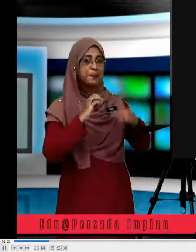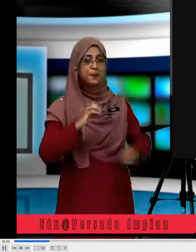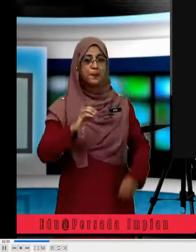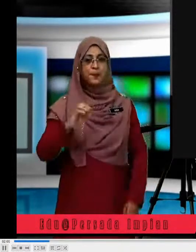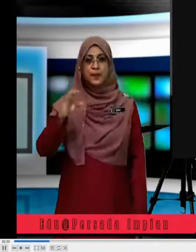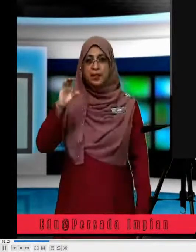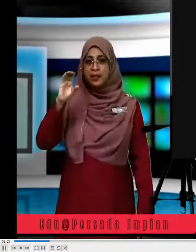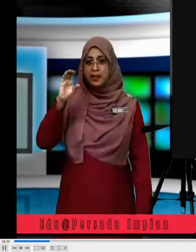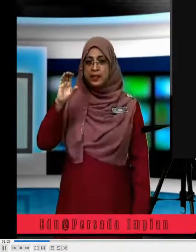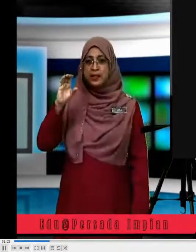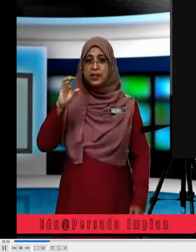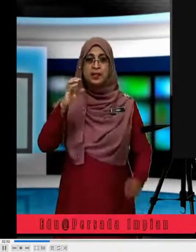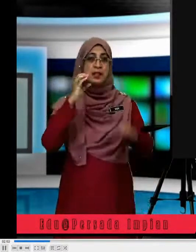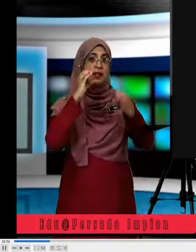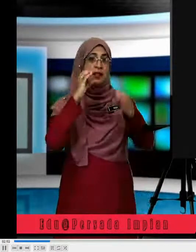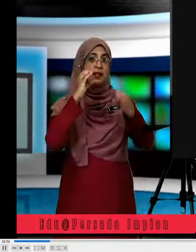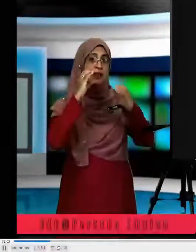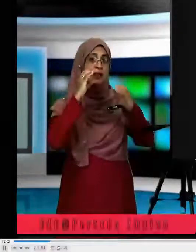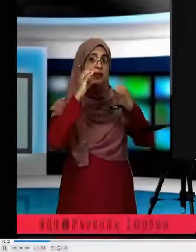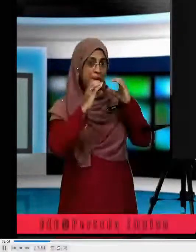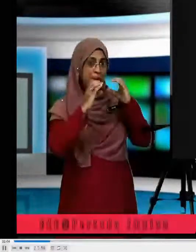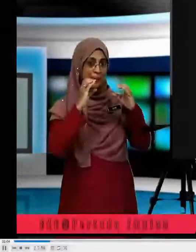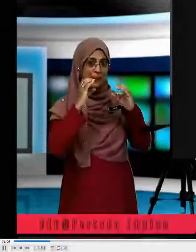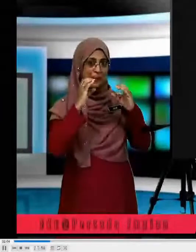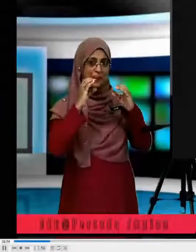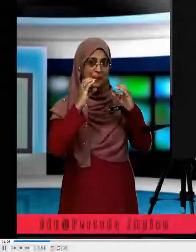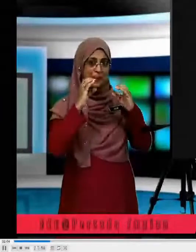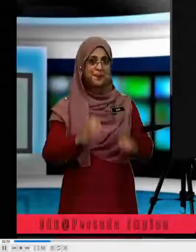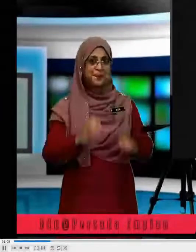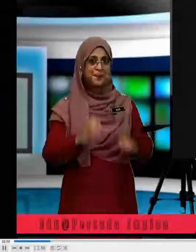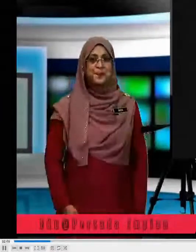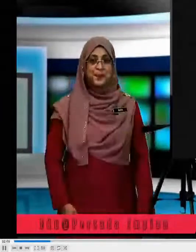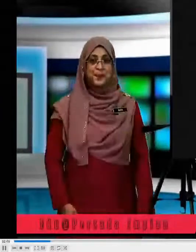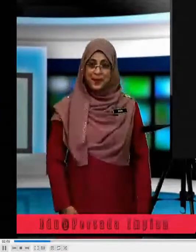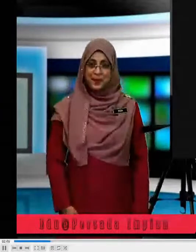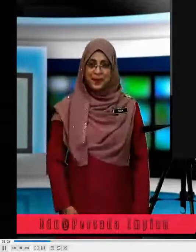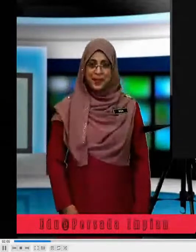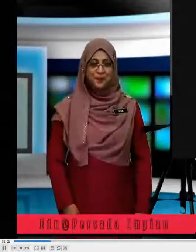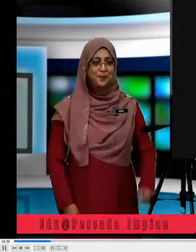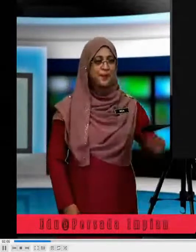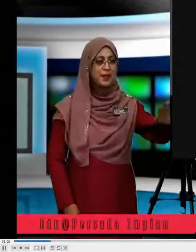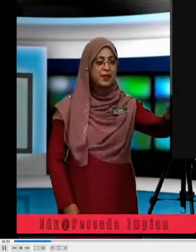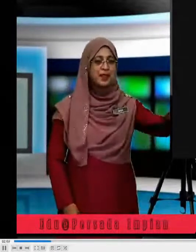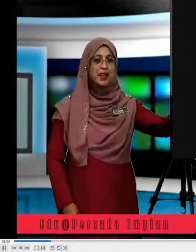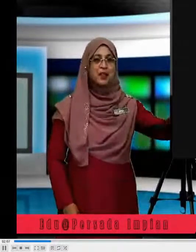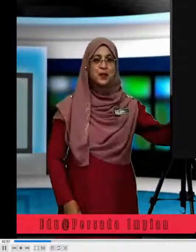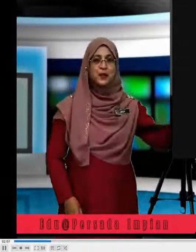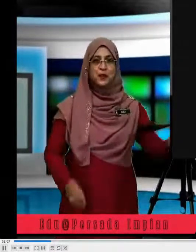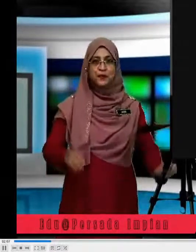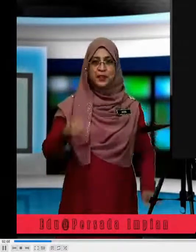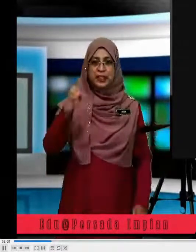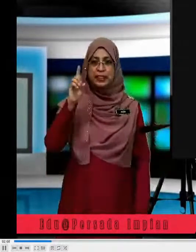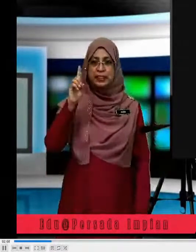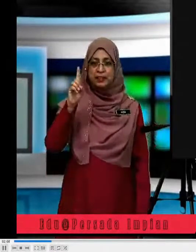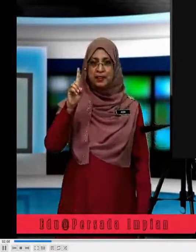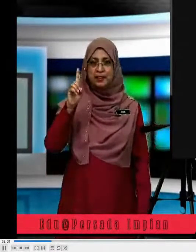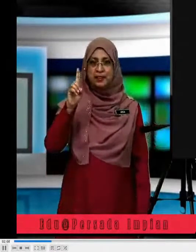sih cakap belum mulai huruf d